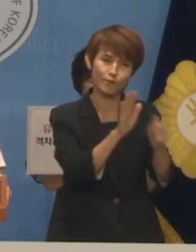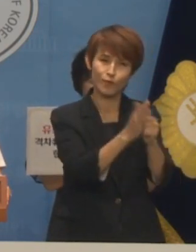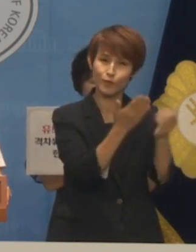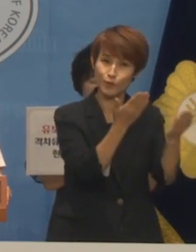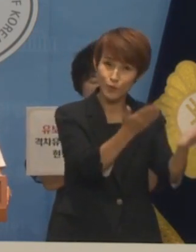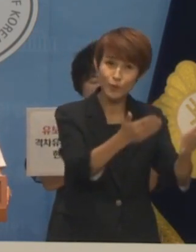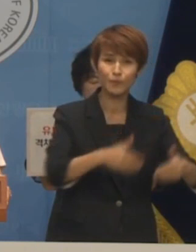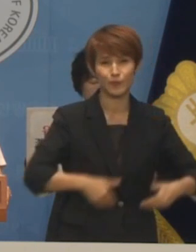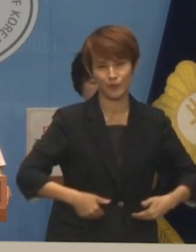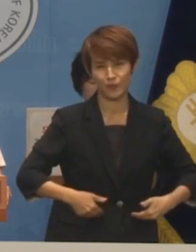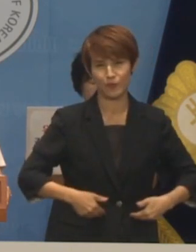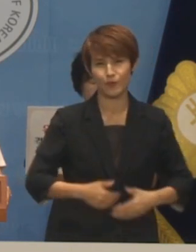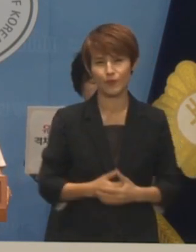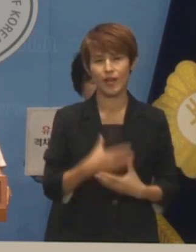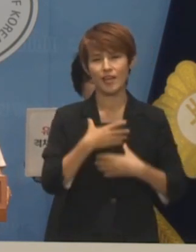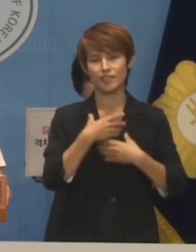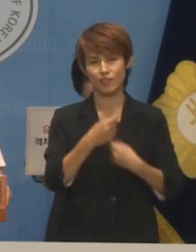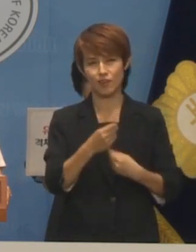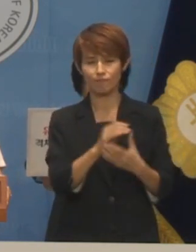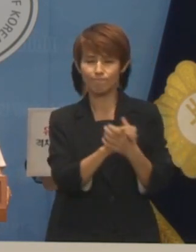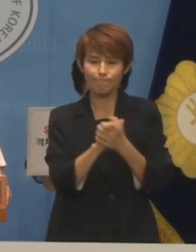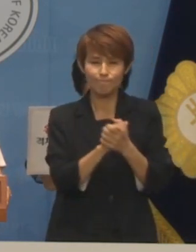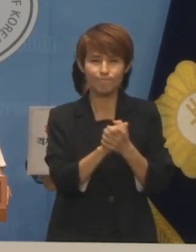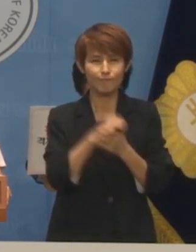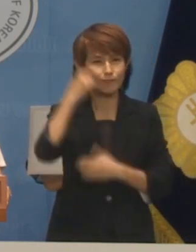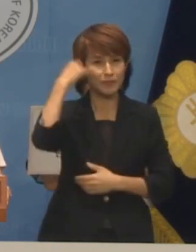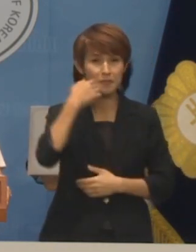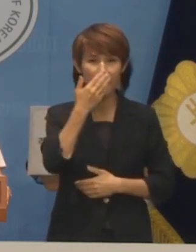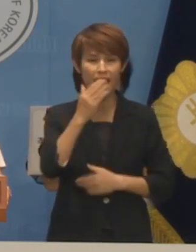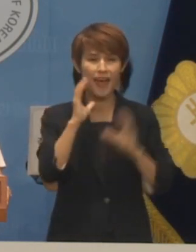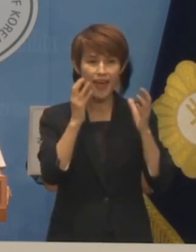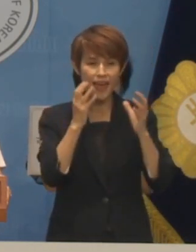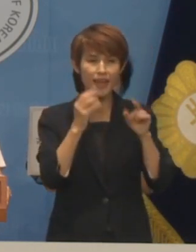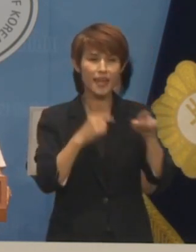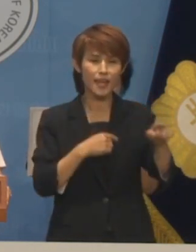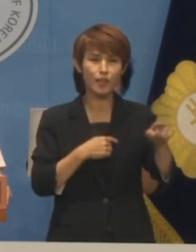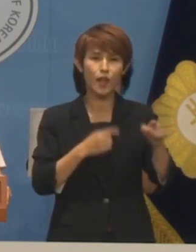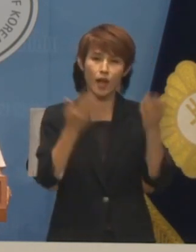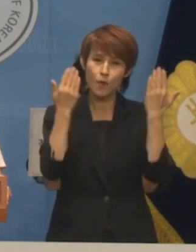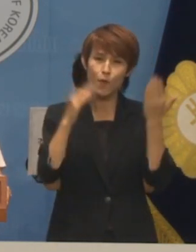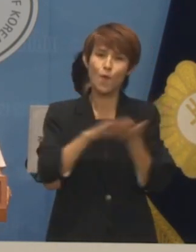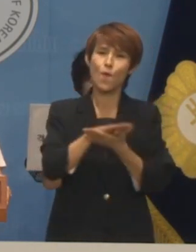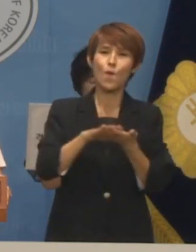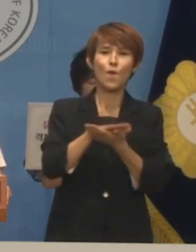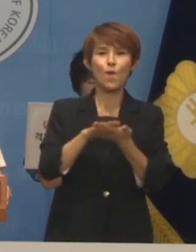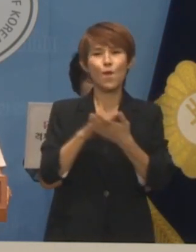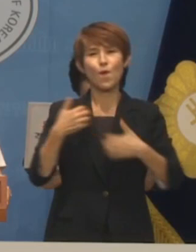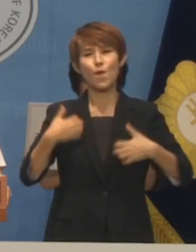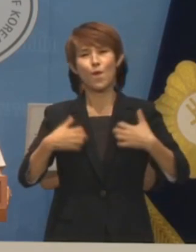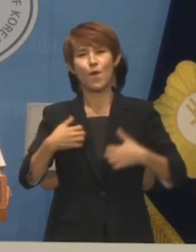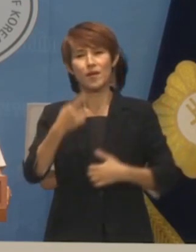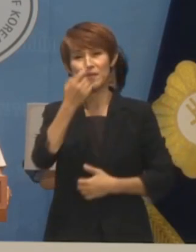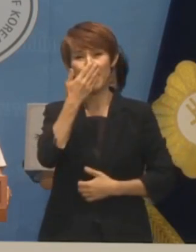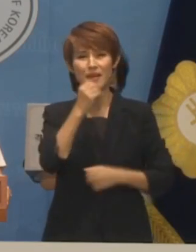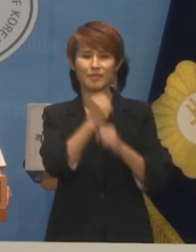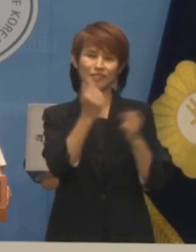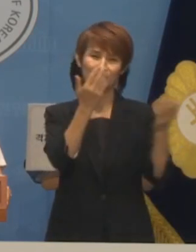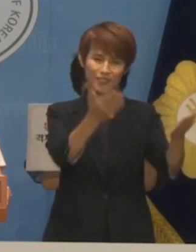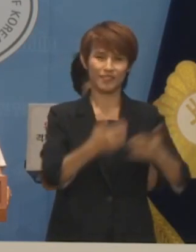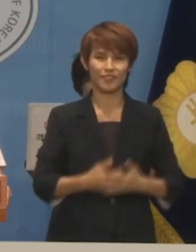체제를 만들어내고 안정 애착을 기반으로 유아들이 유아학교에서 놀이를 통해 즐겁게 배우도록